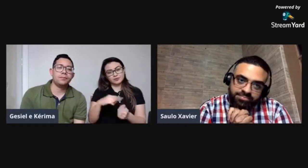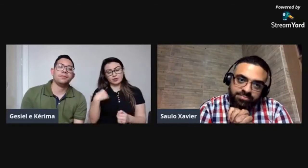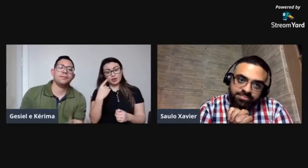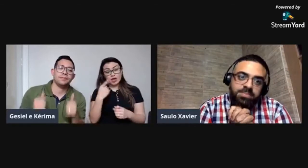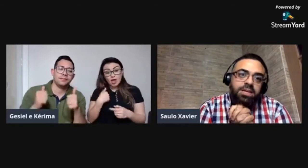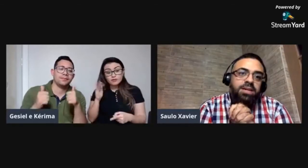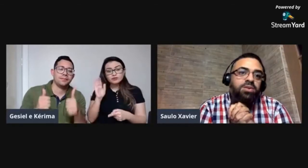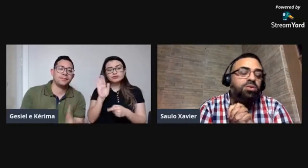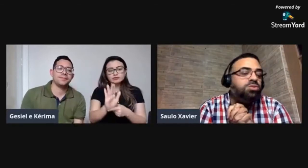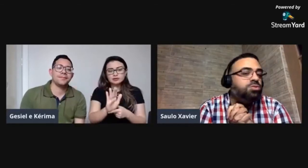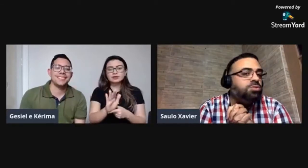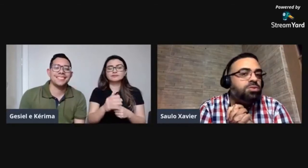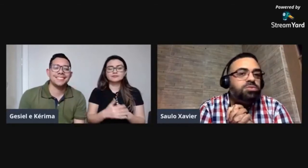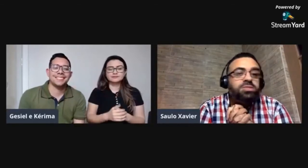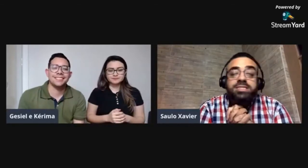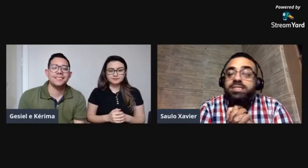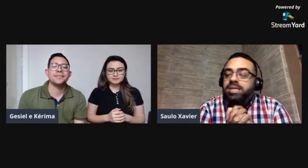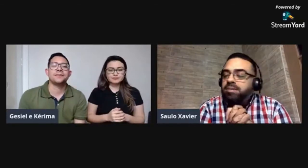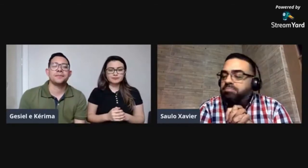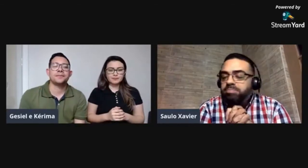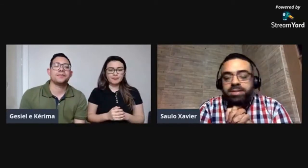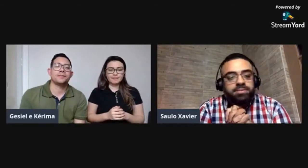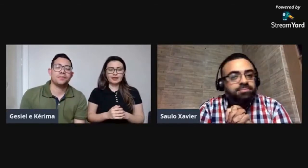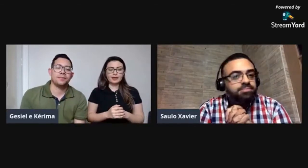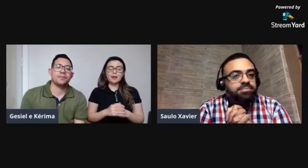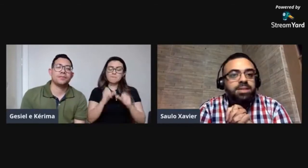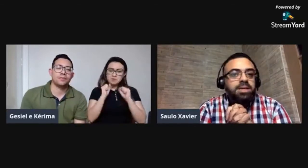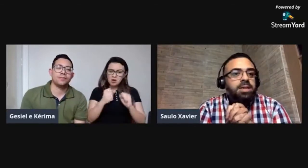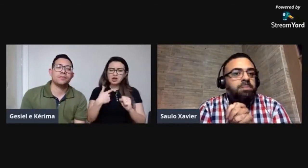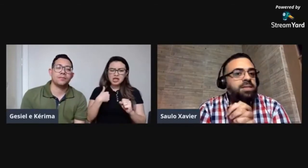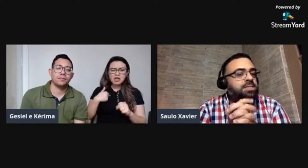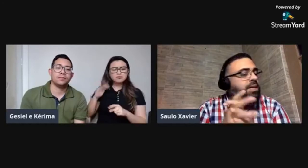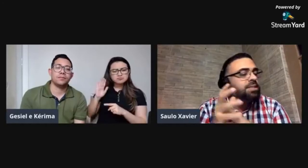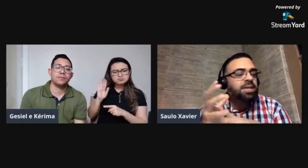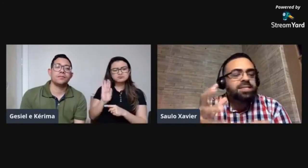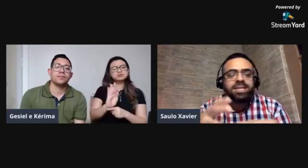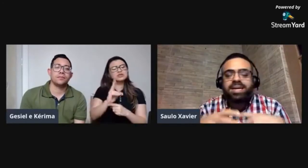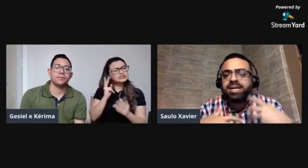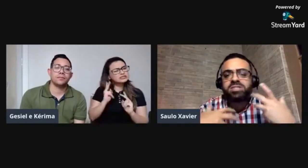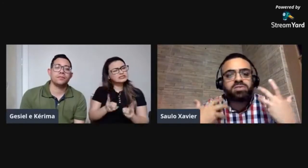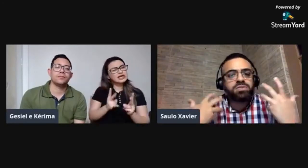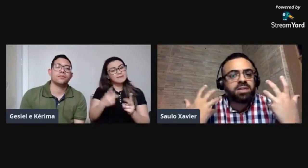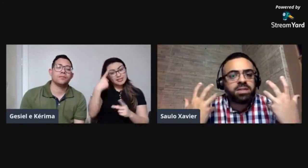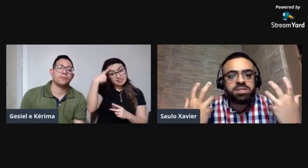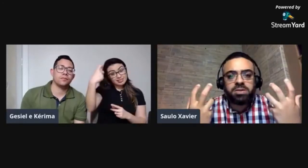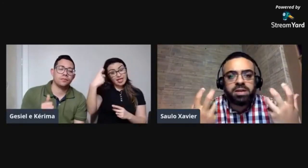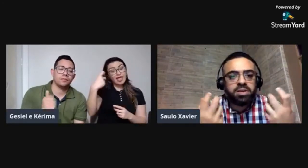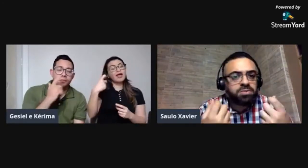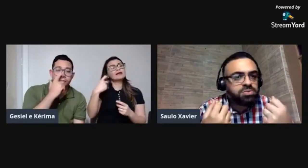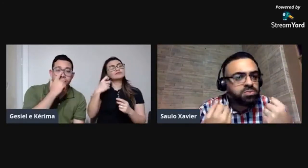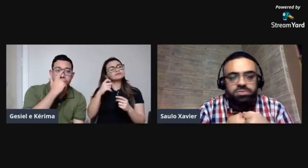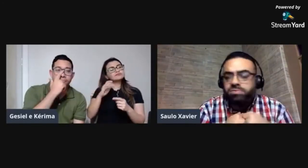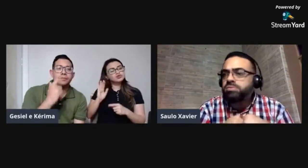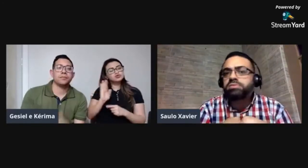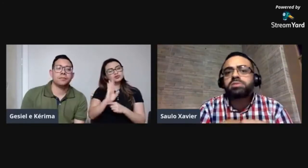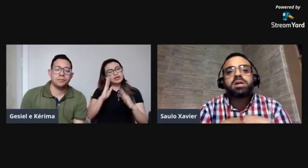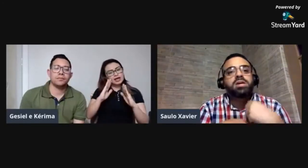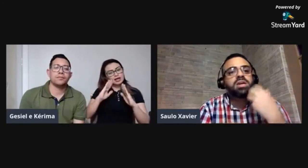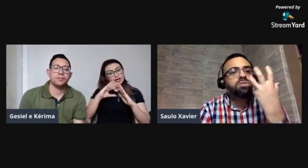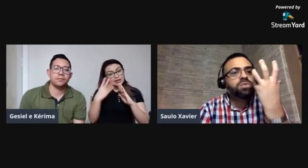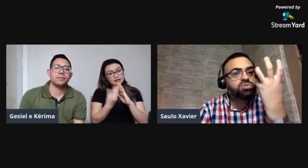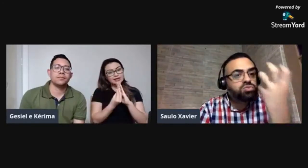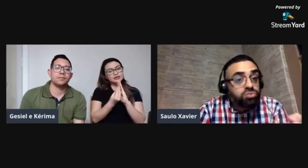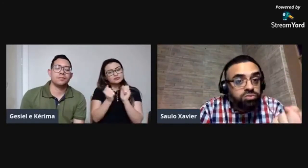ajudar. Conte conosco sempre. Pensar em ideias legais de envolver a igreja local com